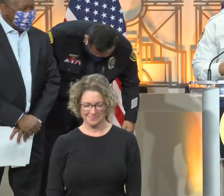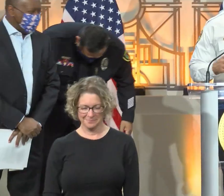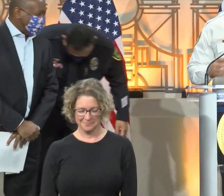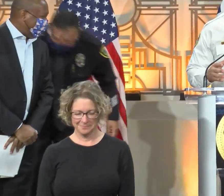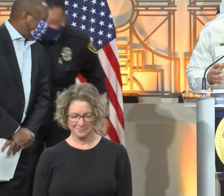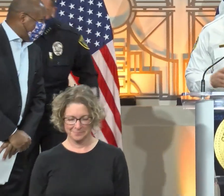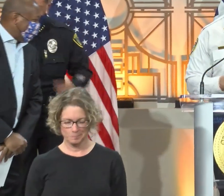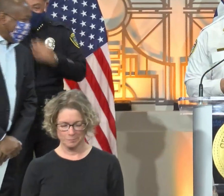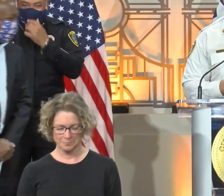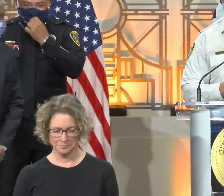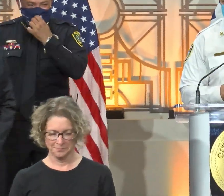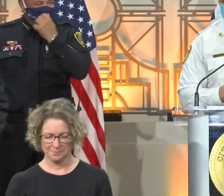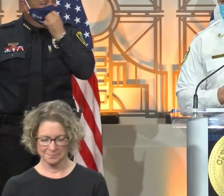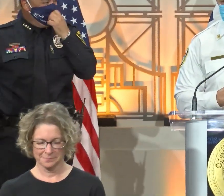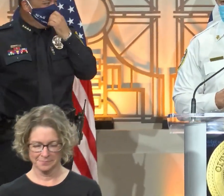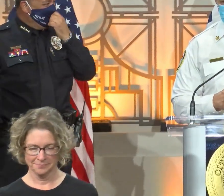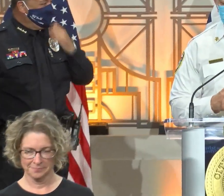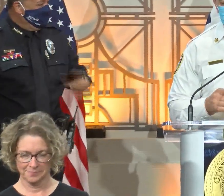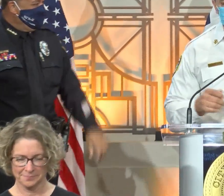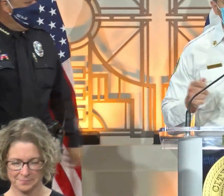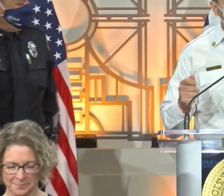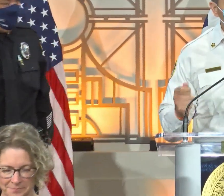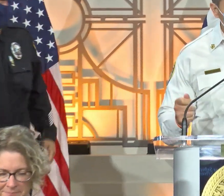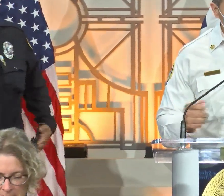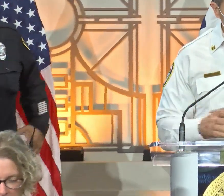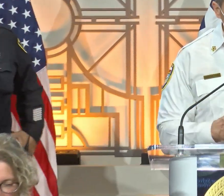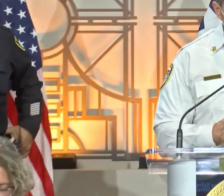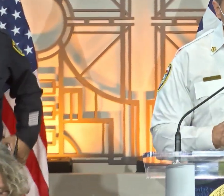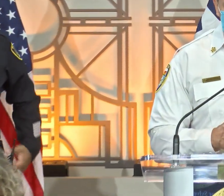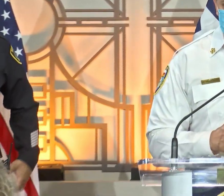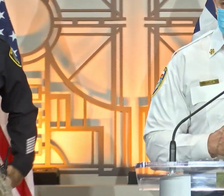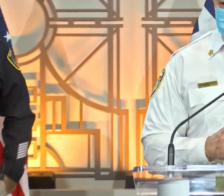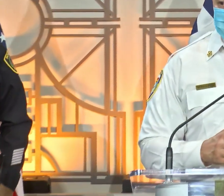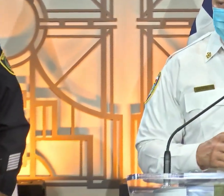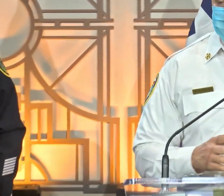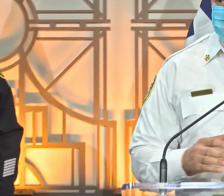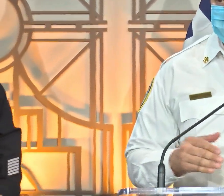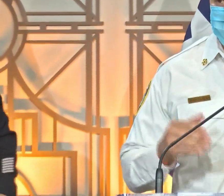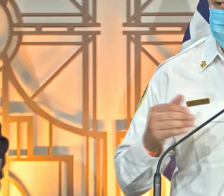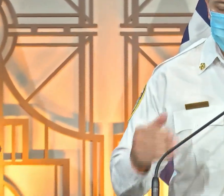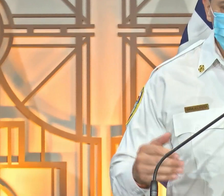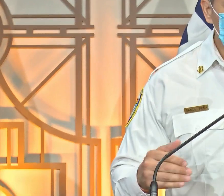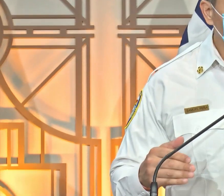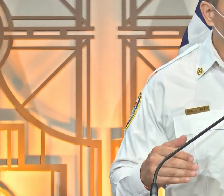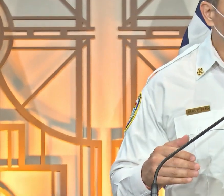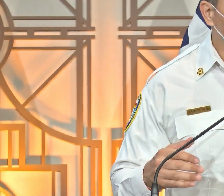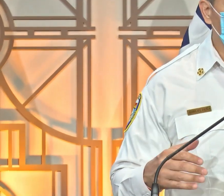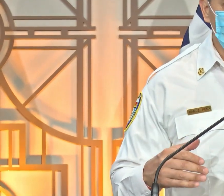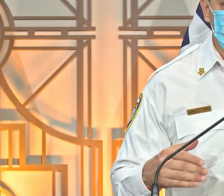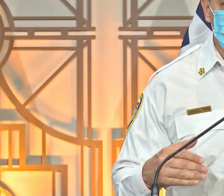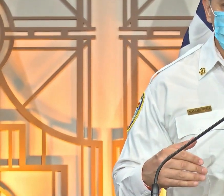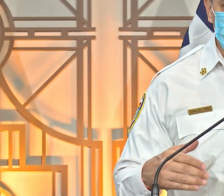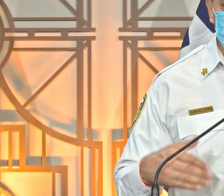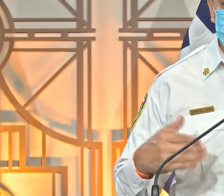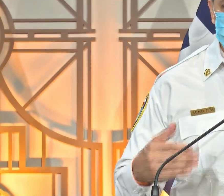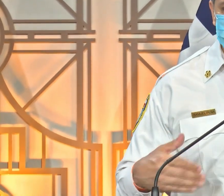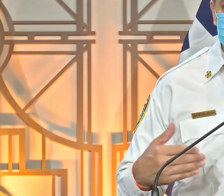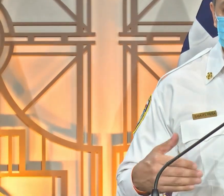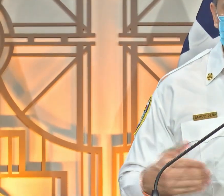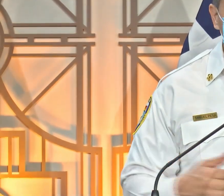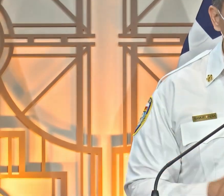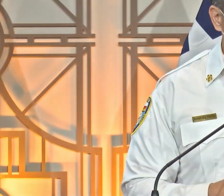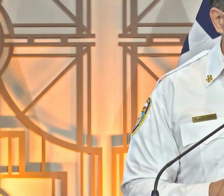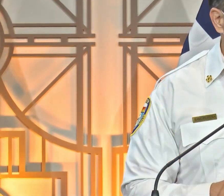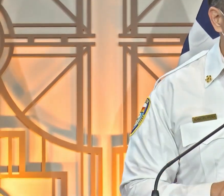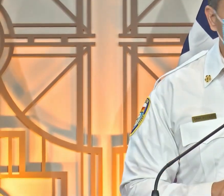Estamos monitoreando el sistema que está en el Golfo y estamos haciendo preparaciones